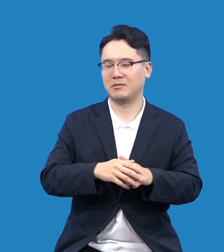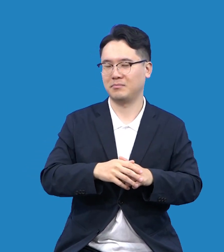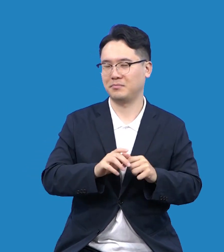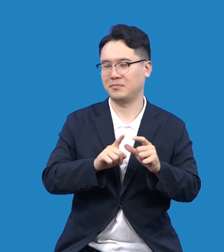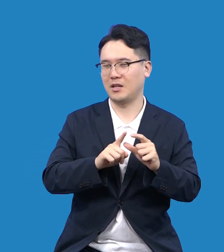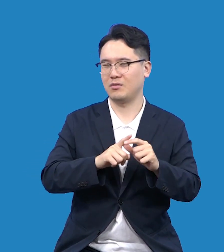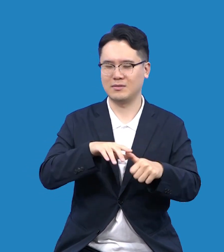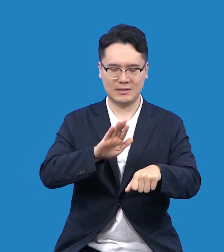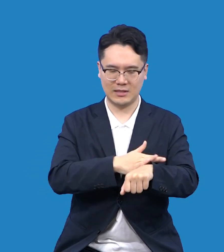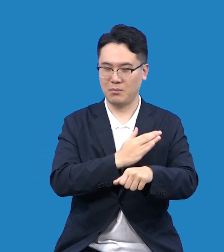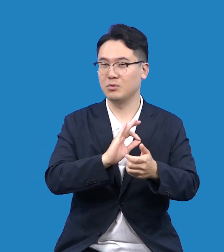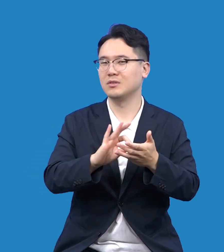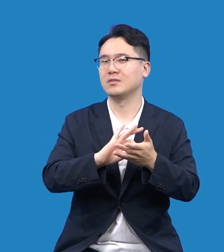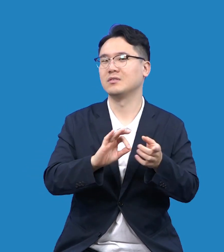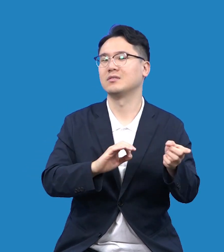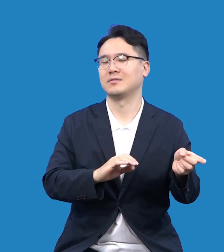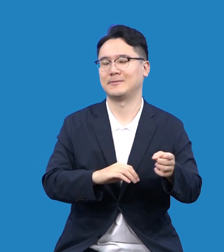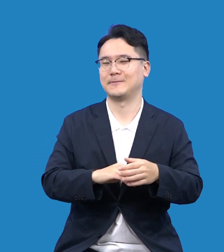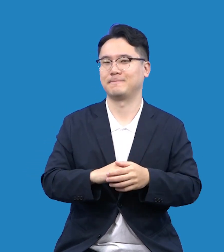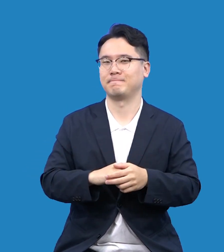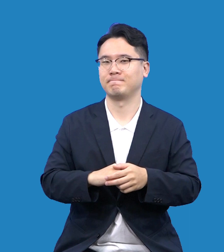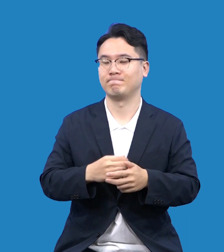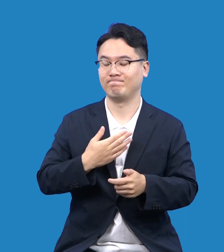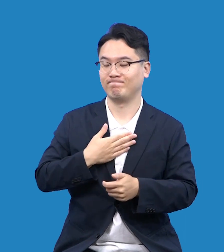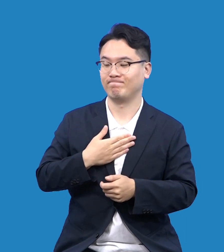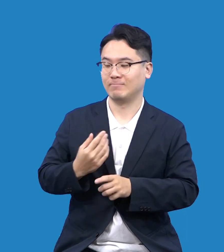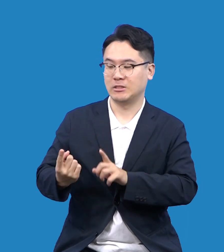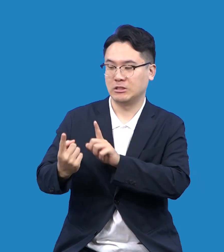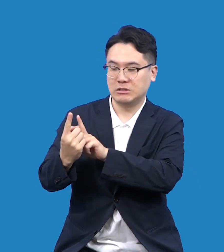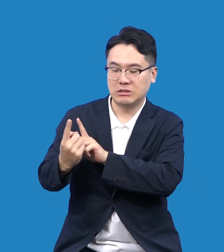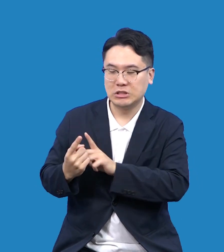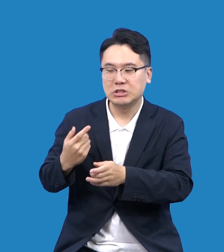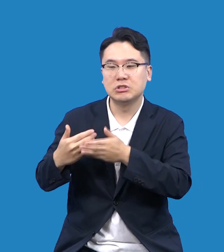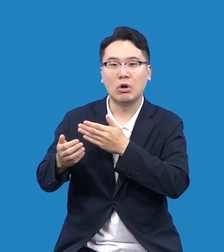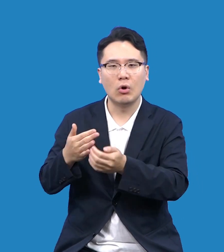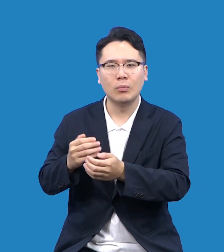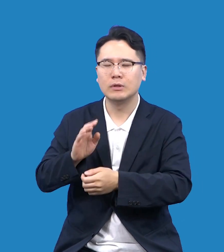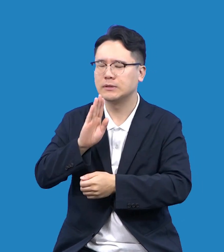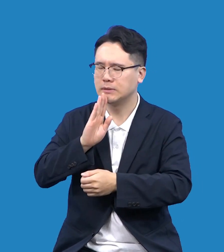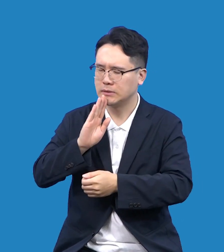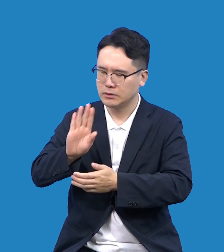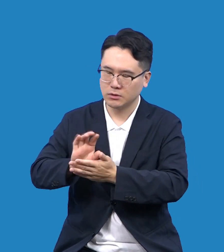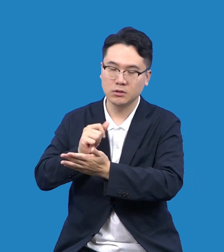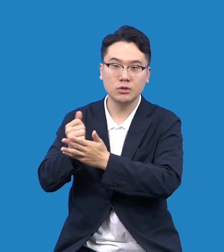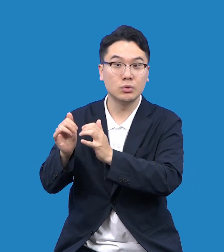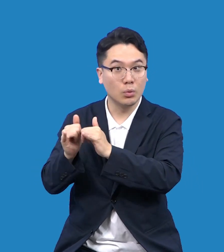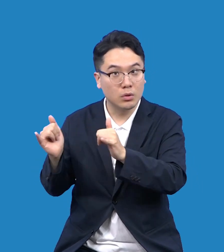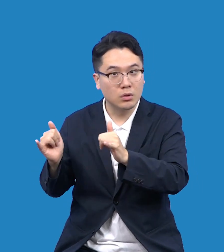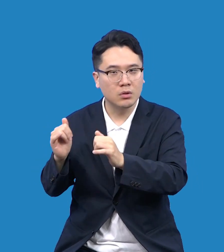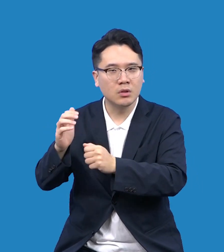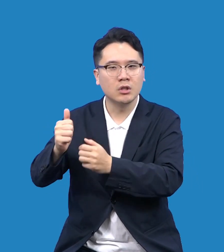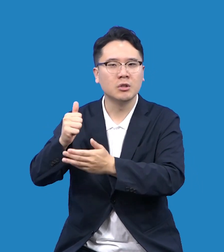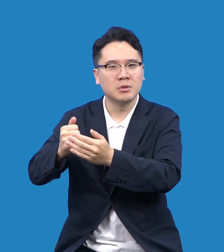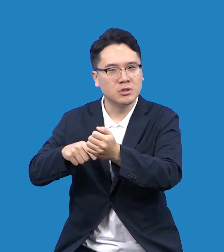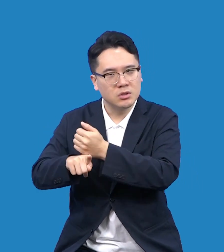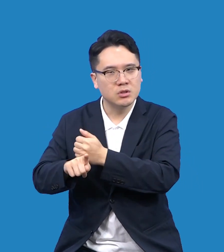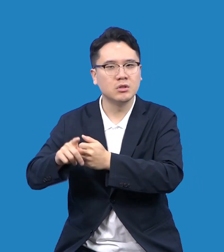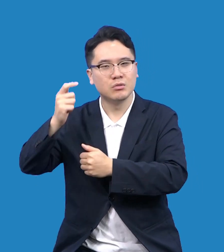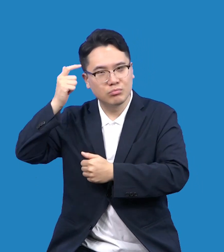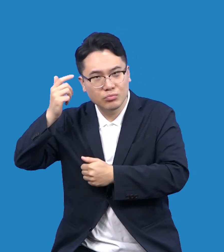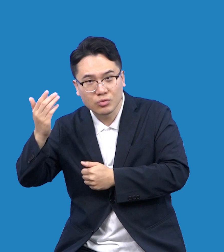경험한 진지한 그리스도인들의 경우, 그들은 정말 하나님의 뜻을 묻고 하나님의